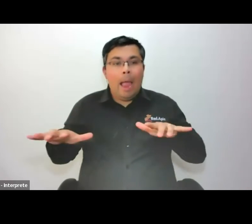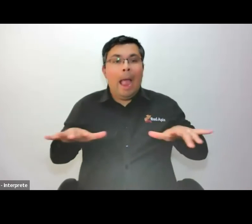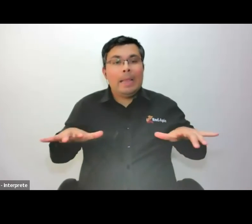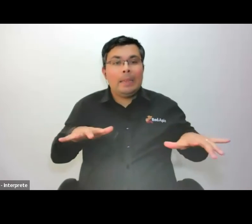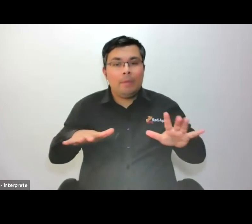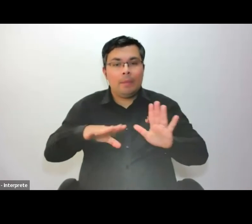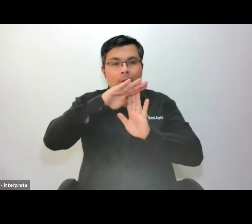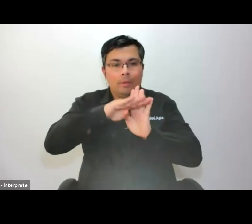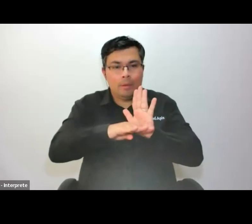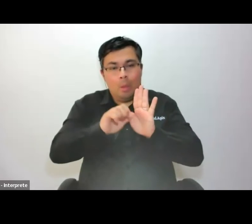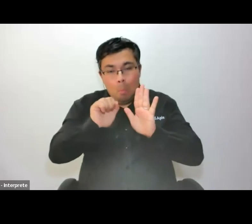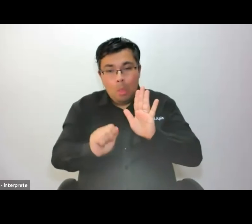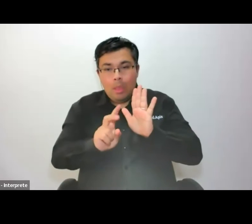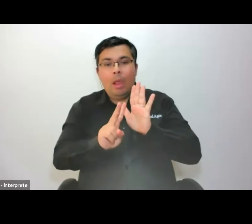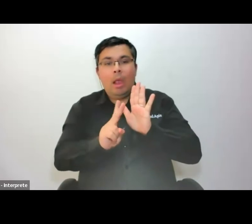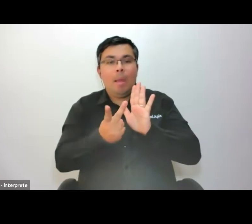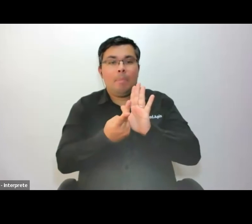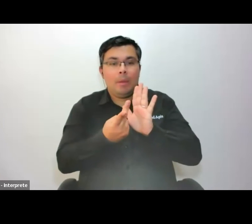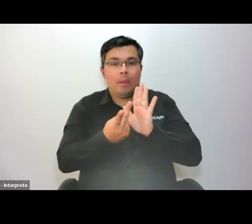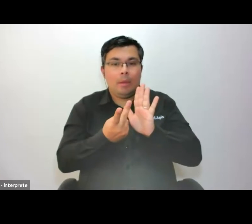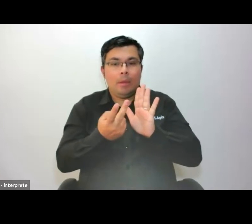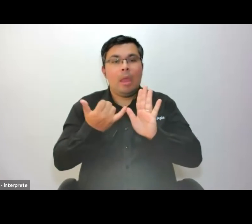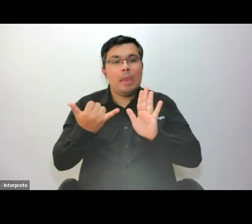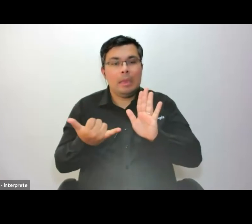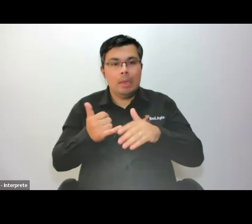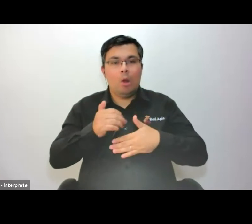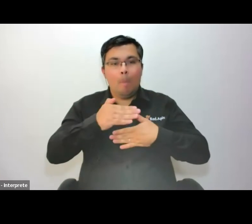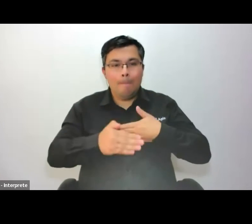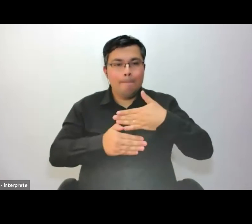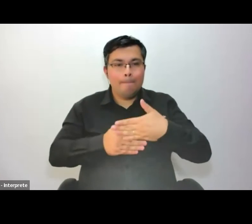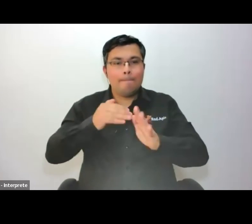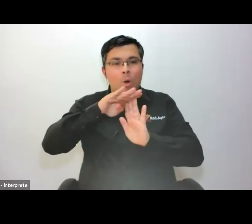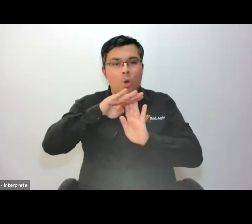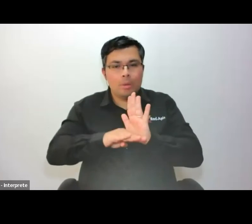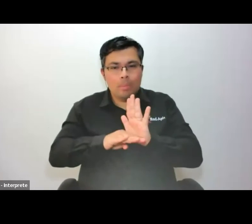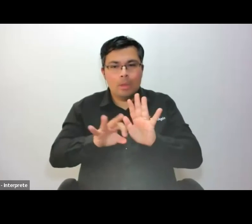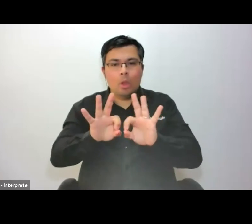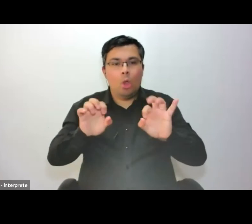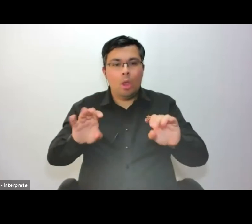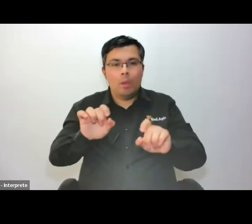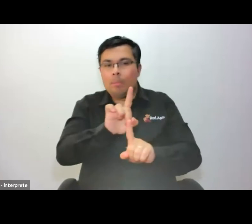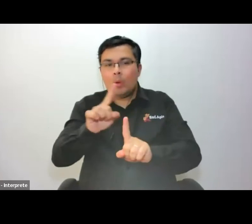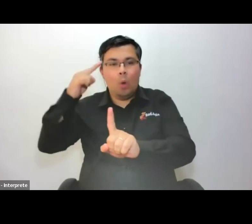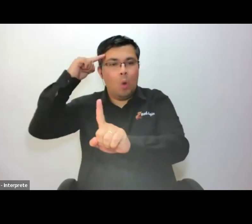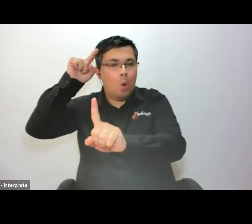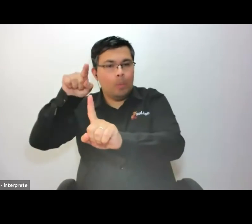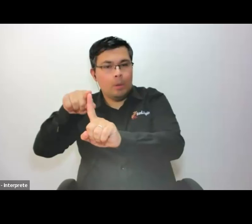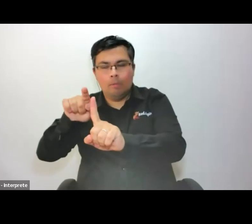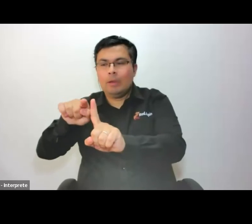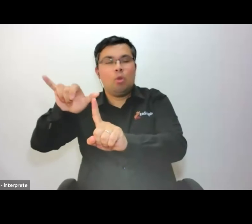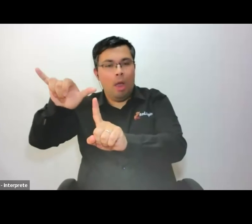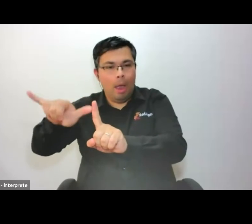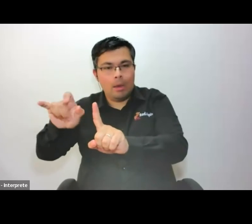y los procedimientos evaluativos, pero no los objetivos. Y la verdad es que los objetivos se han de priorizar